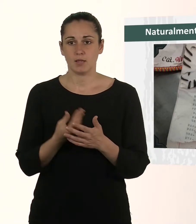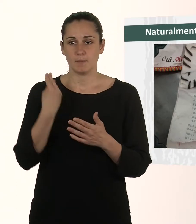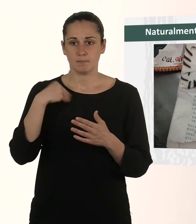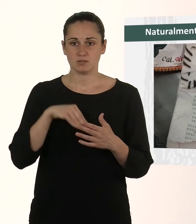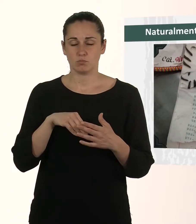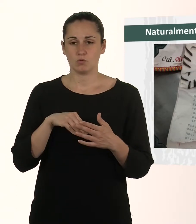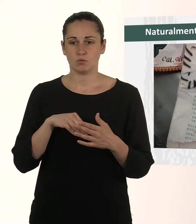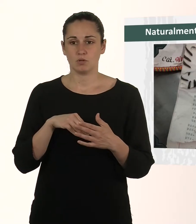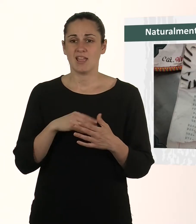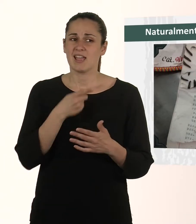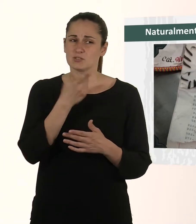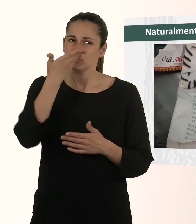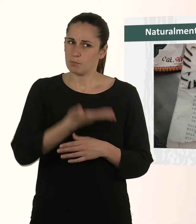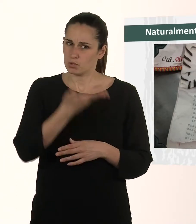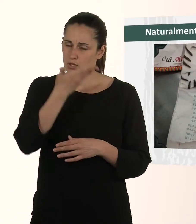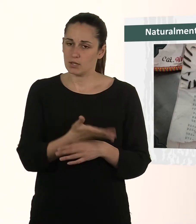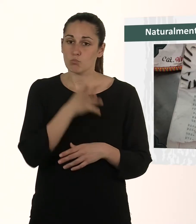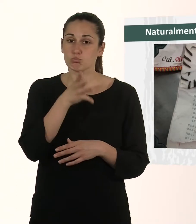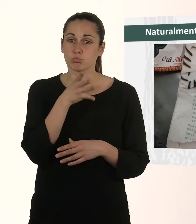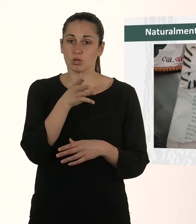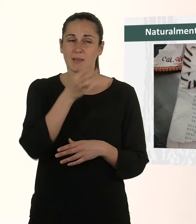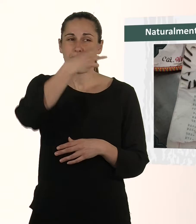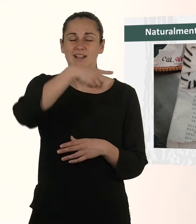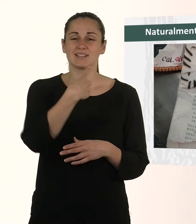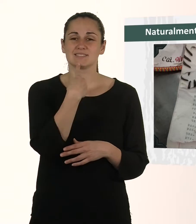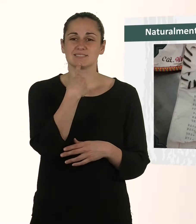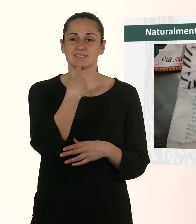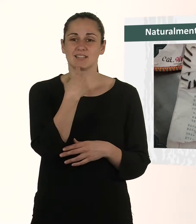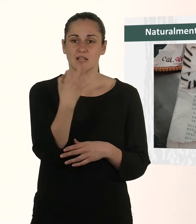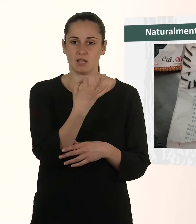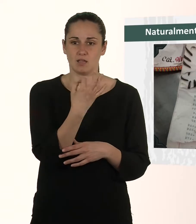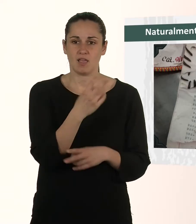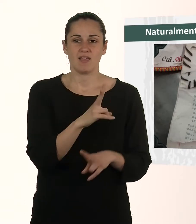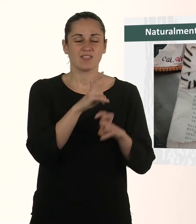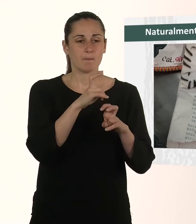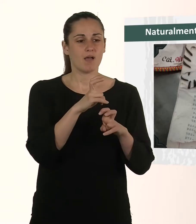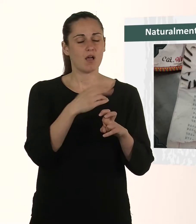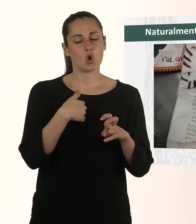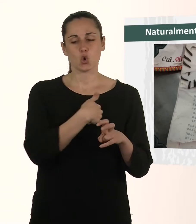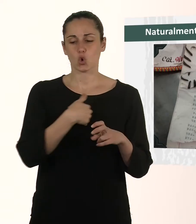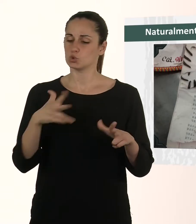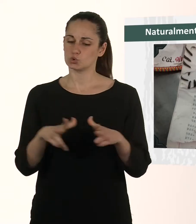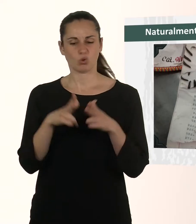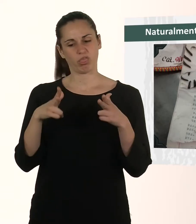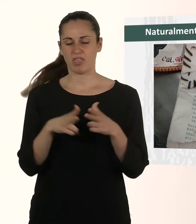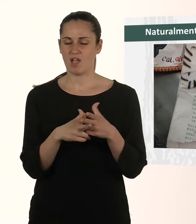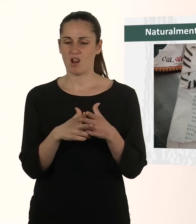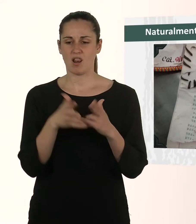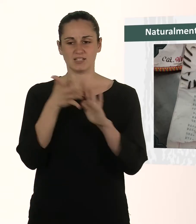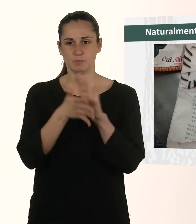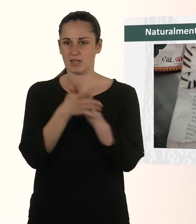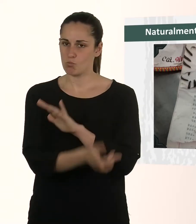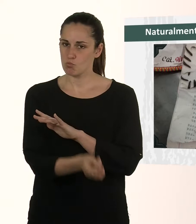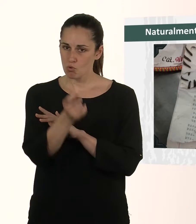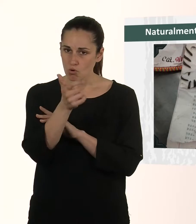ellos. Esto es importante porque, en el fondo, Márquez abordará poco la cuestión de los papeles sociales y, por lo tanto, abordará poco la